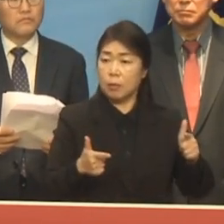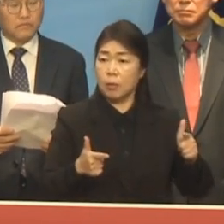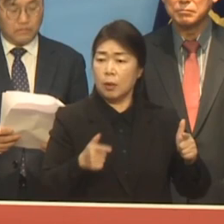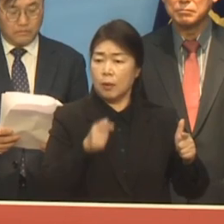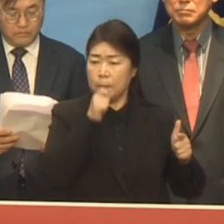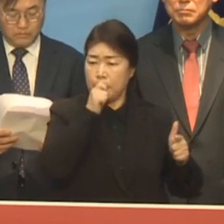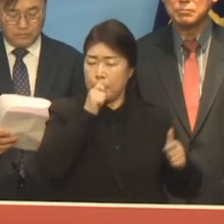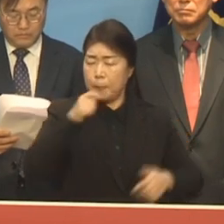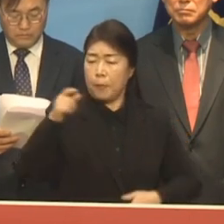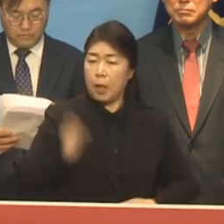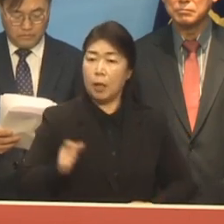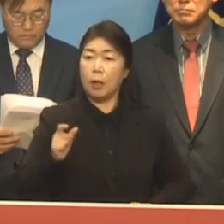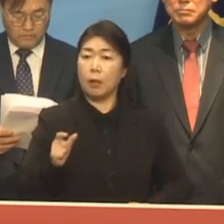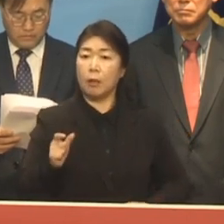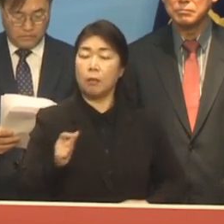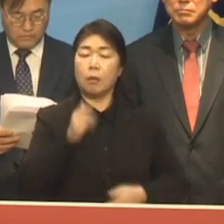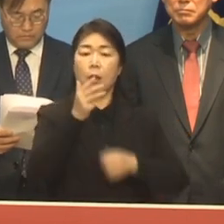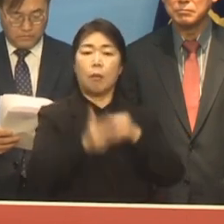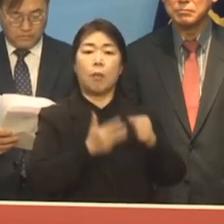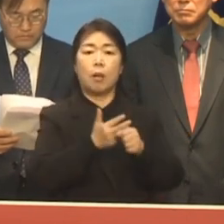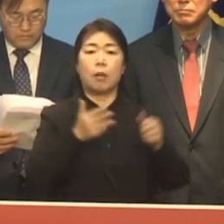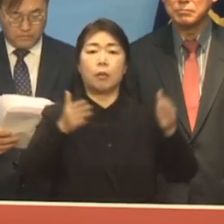묵무부답으로 8년째